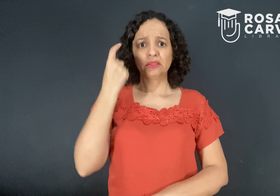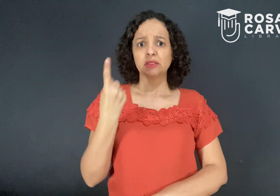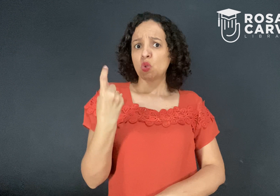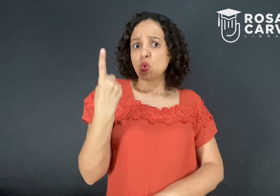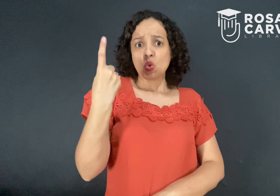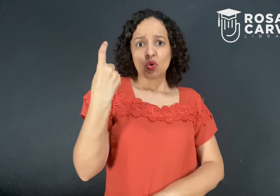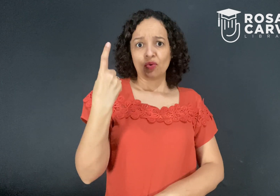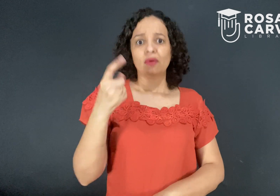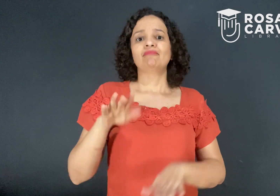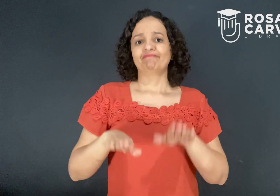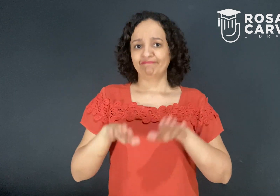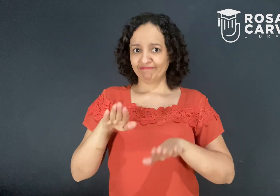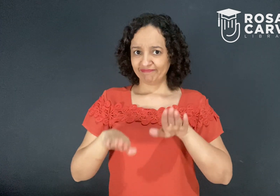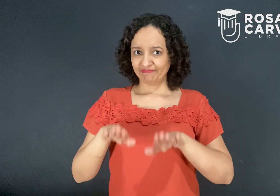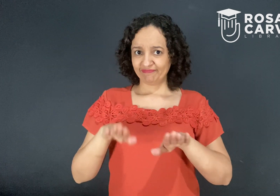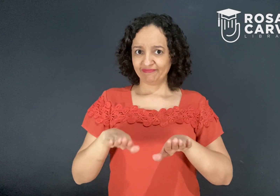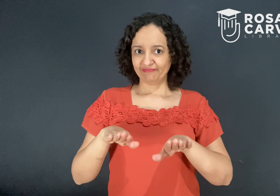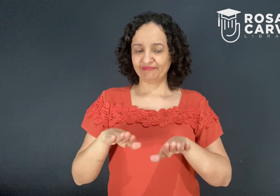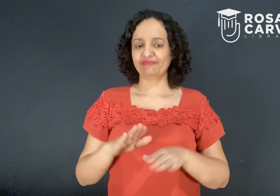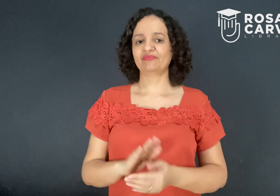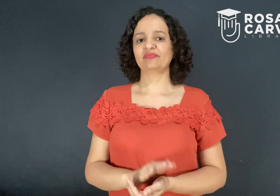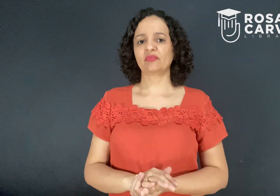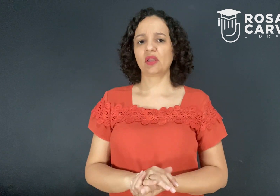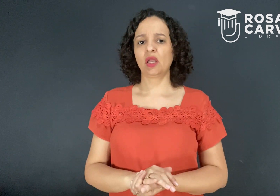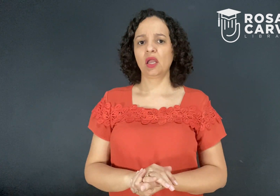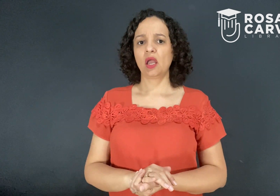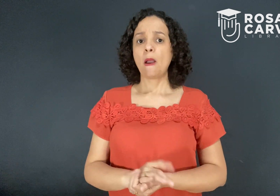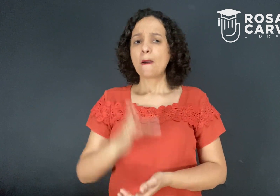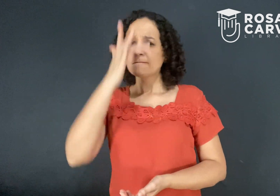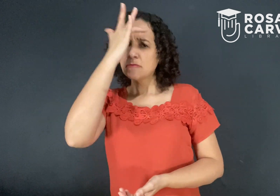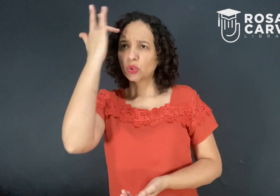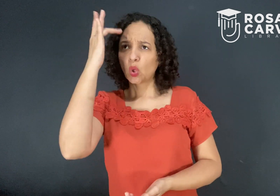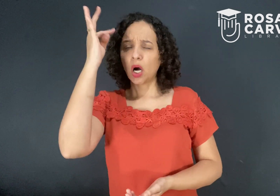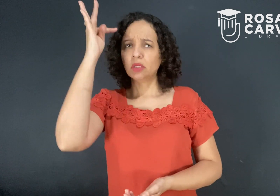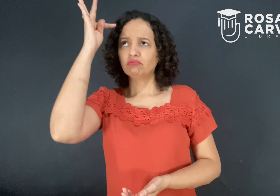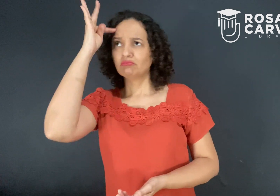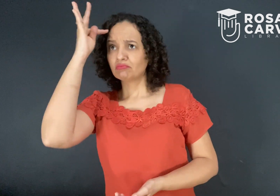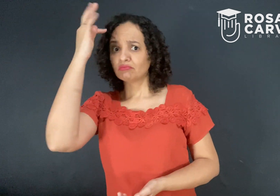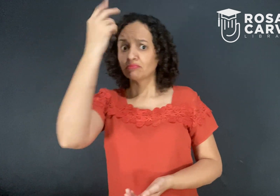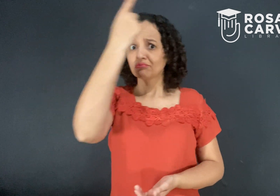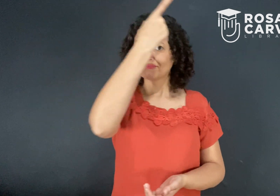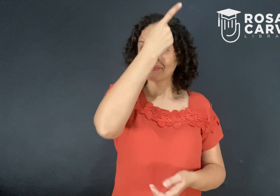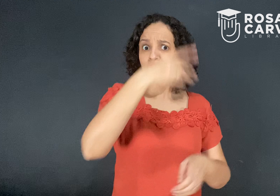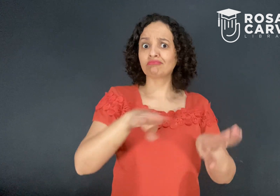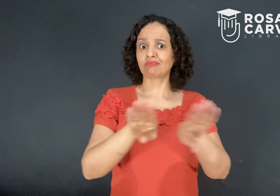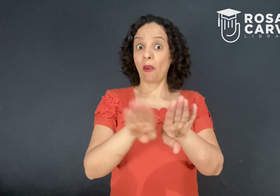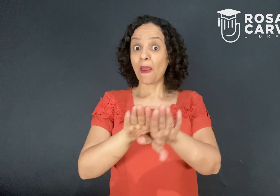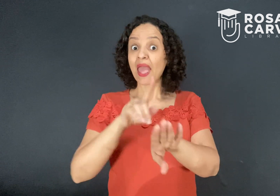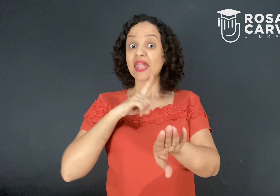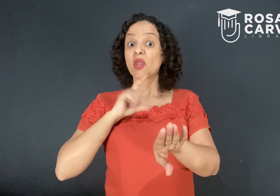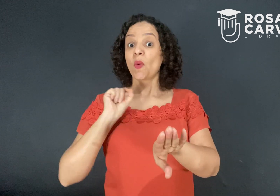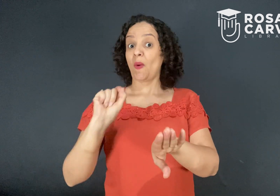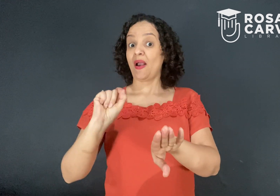dificuldade de enxergar de outra forma. Mas também, quem tem o TDAH tem o